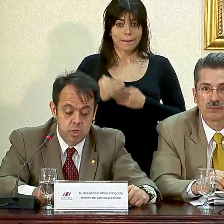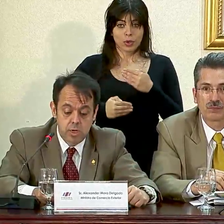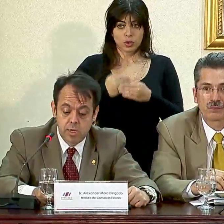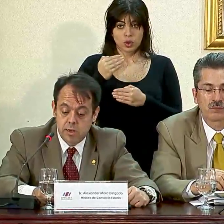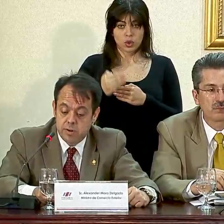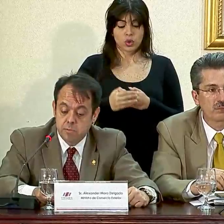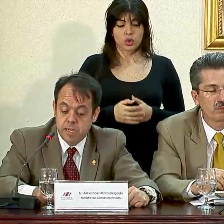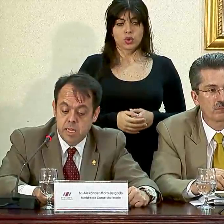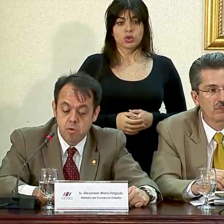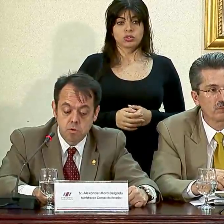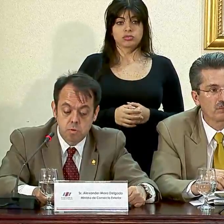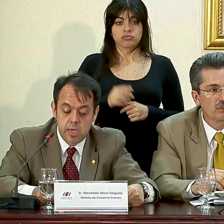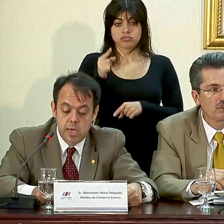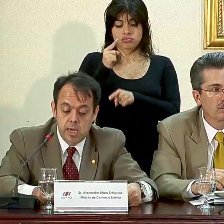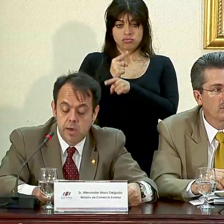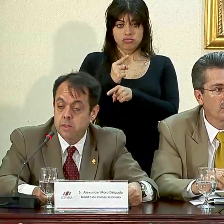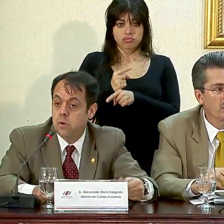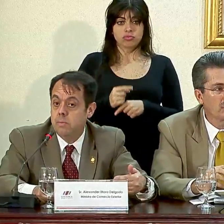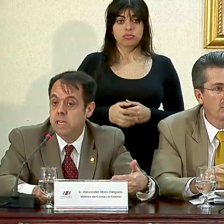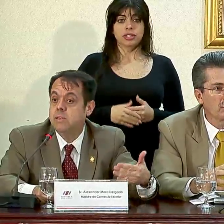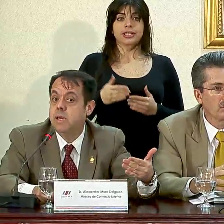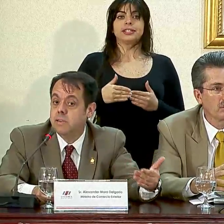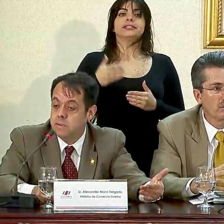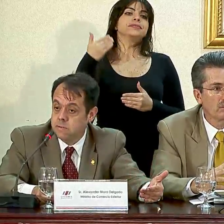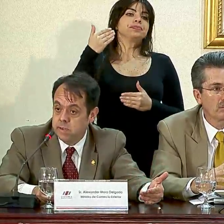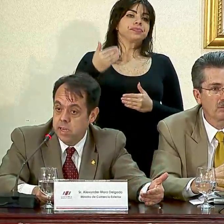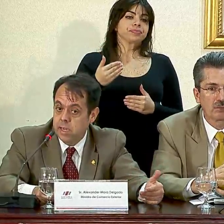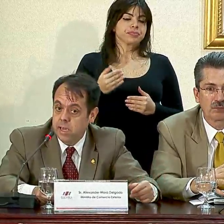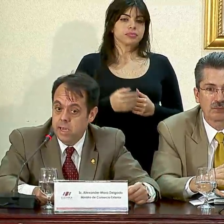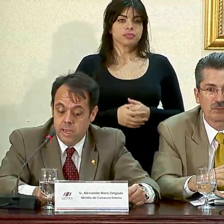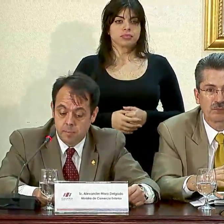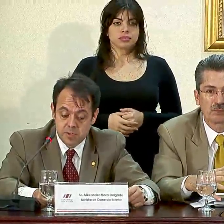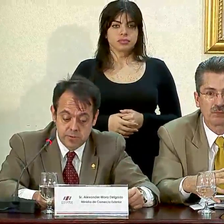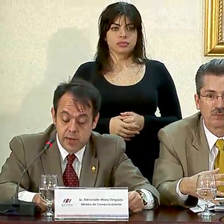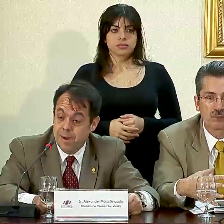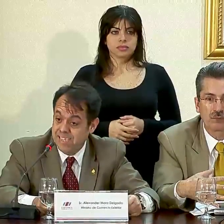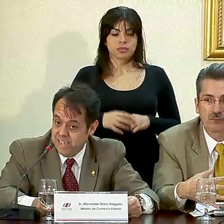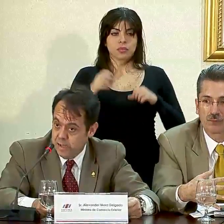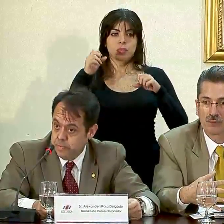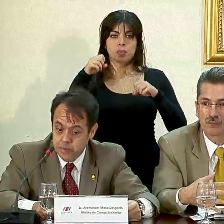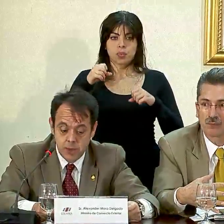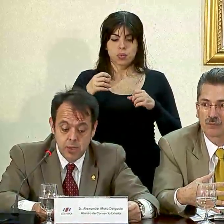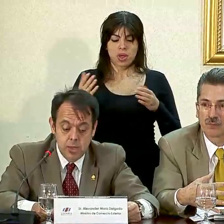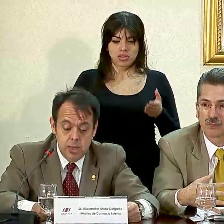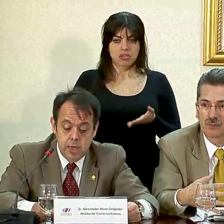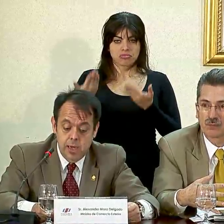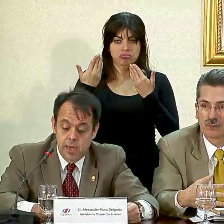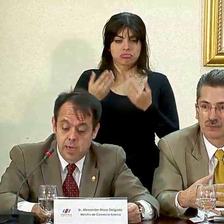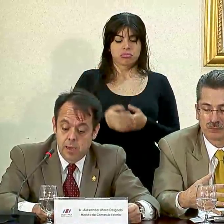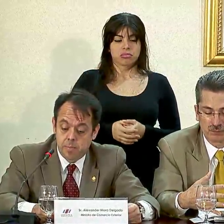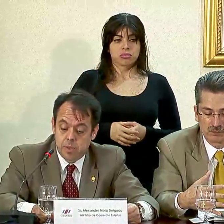protocolos respectivos, eventualmente se levantan.